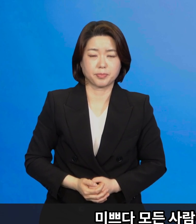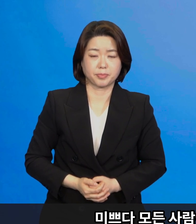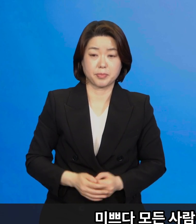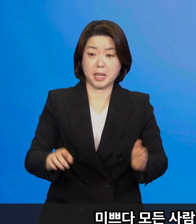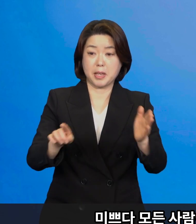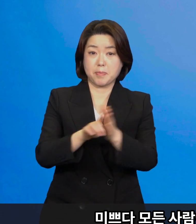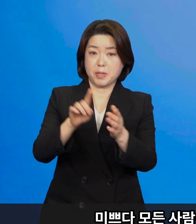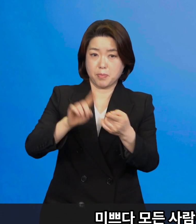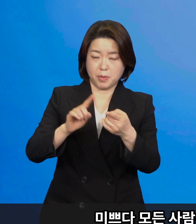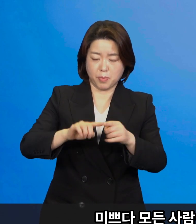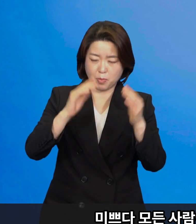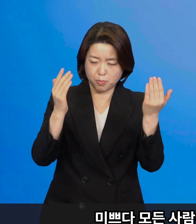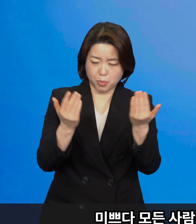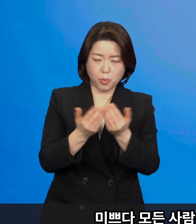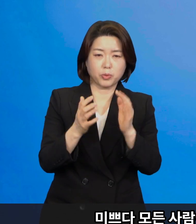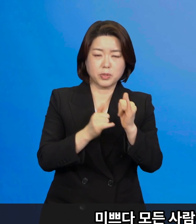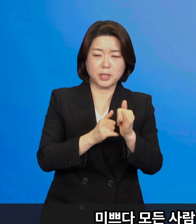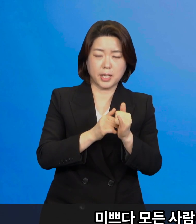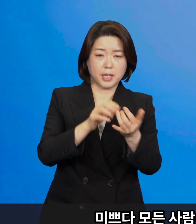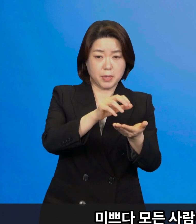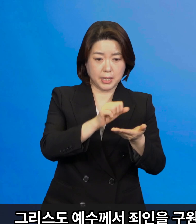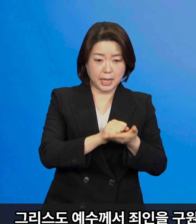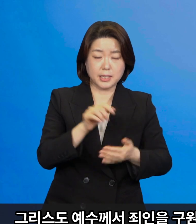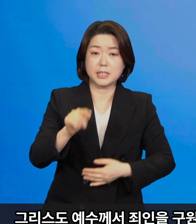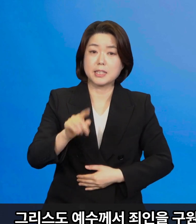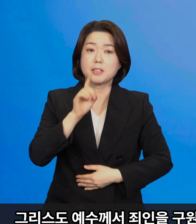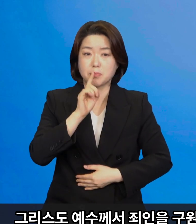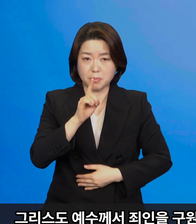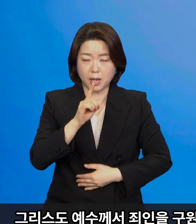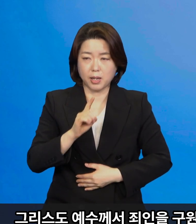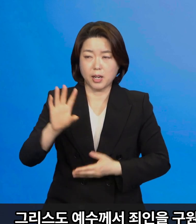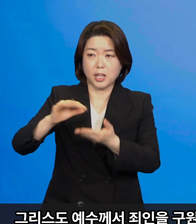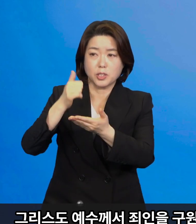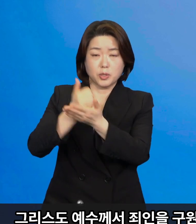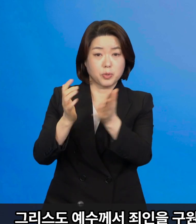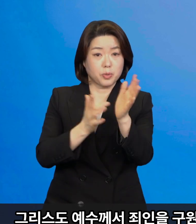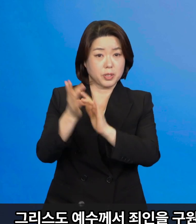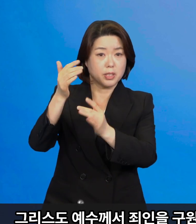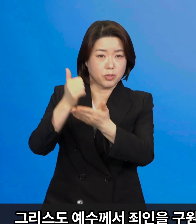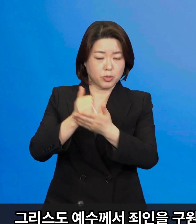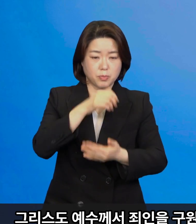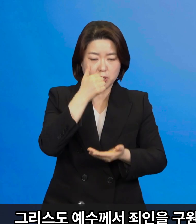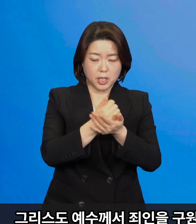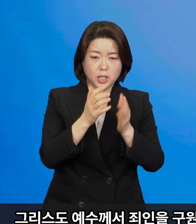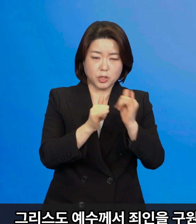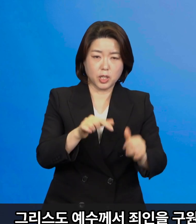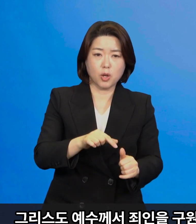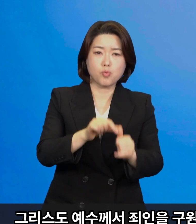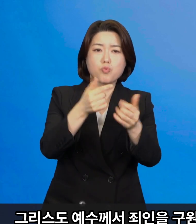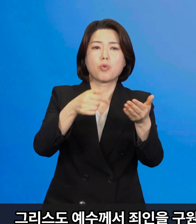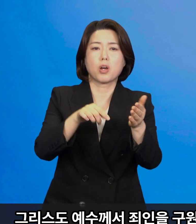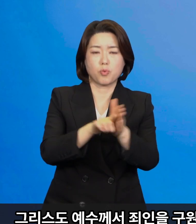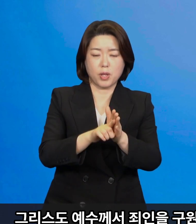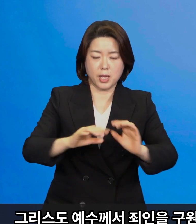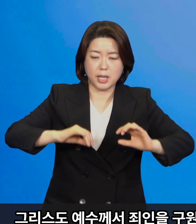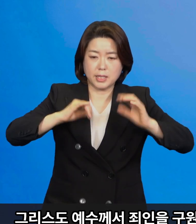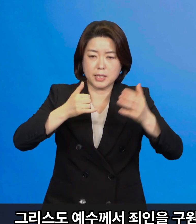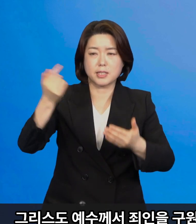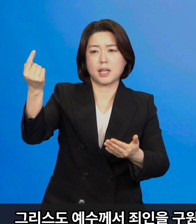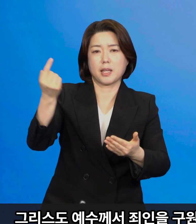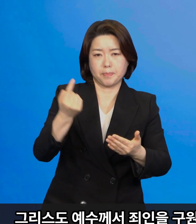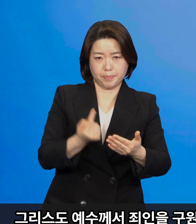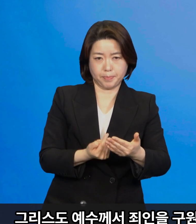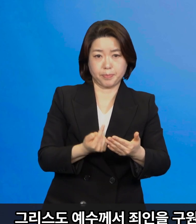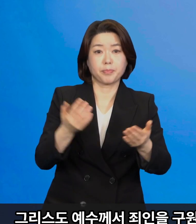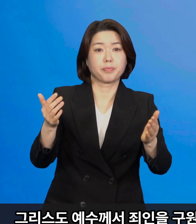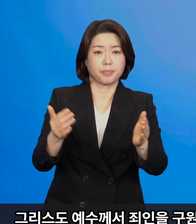미쁘다 모든 사람이 받을 만한 이 말이여, 그리스도 예수께서 죄인을 구원하시려고 세상에